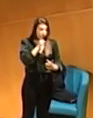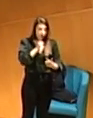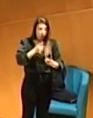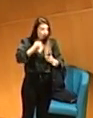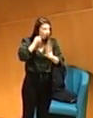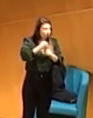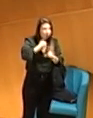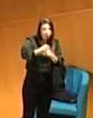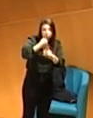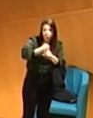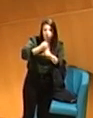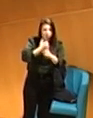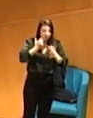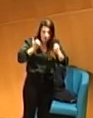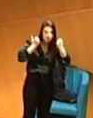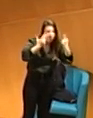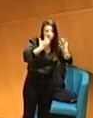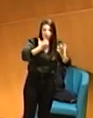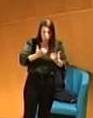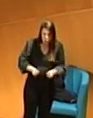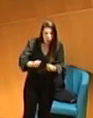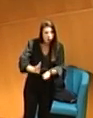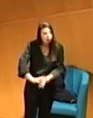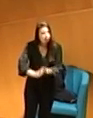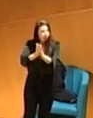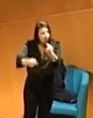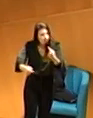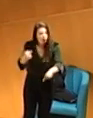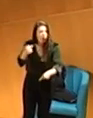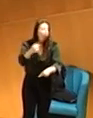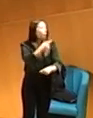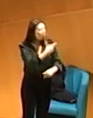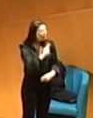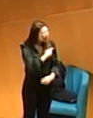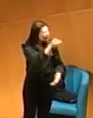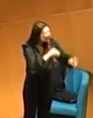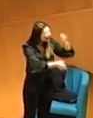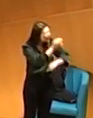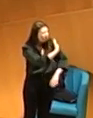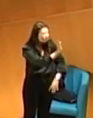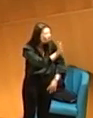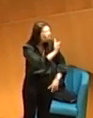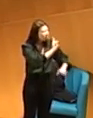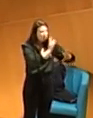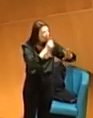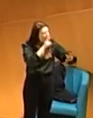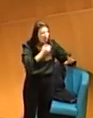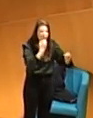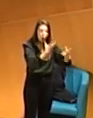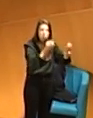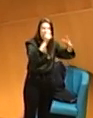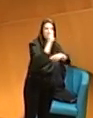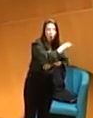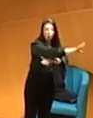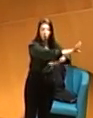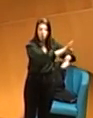bat pour faire des progrès, on se bat pour faire mentir les médecins qui nous ont annoncé des catastrophes, on se bat pour qu'il aille